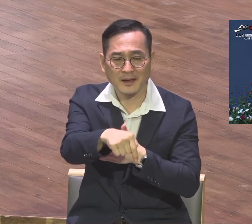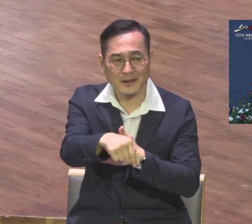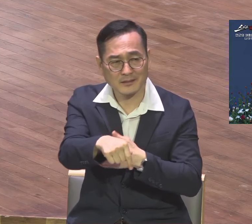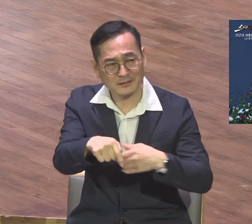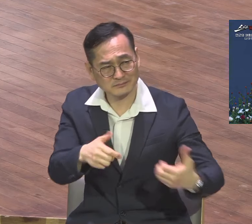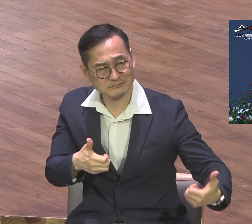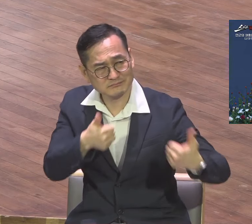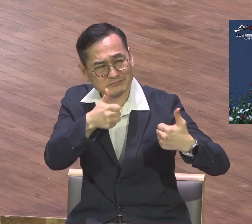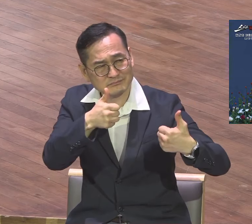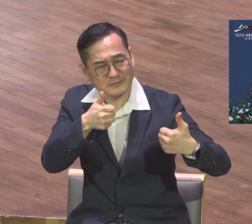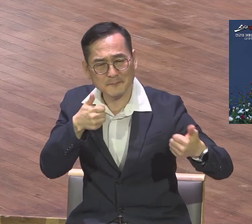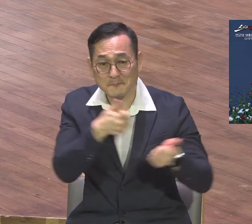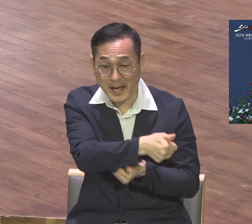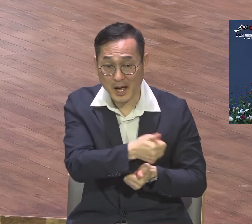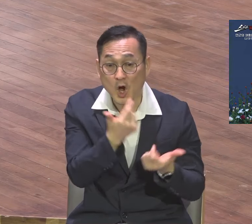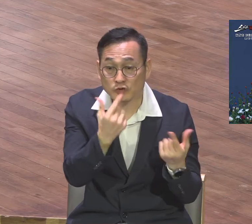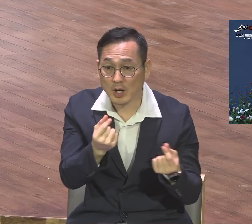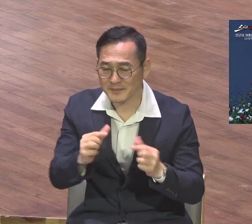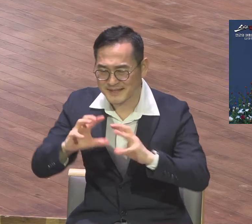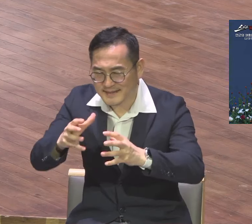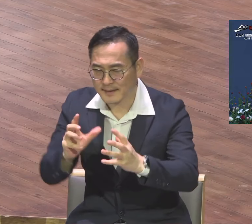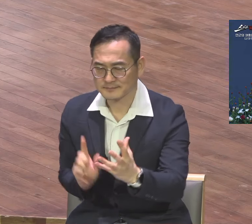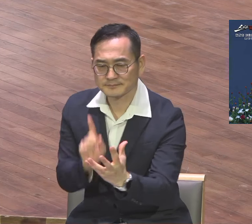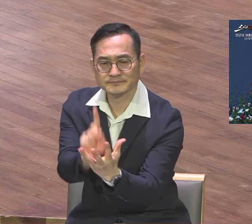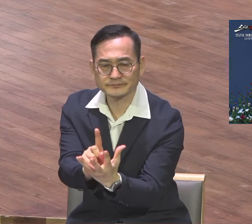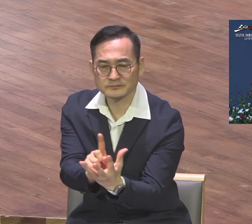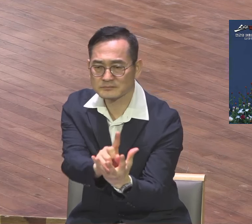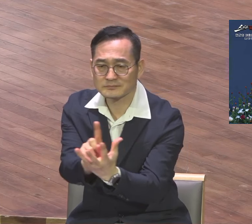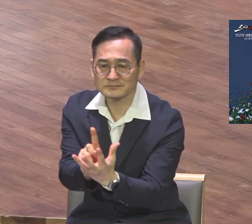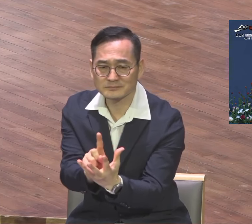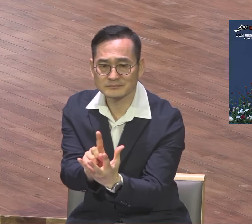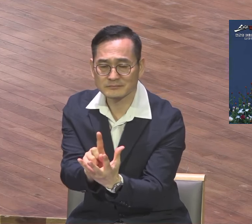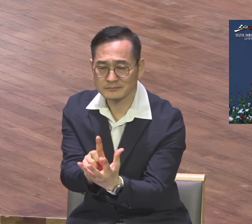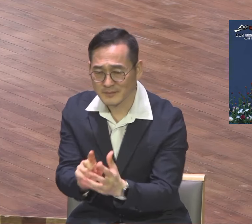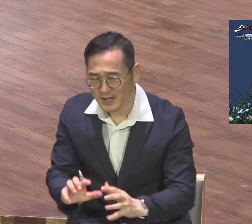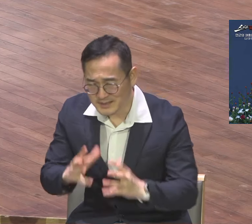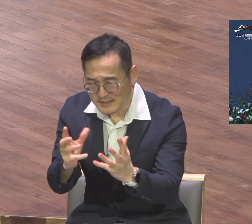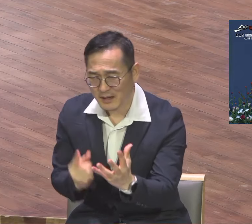현장에서, 내가 증인의 삶을 사는 그 현장에서